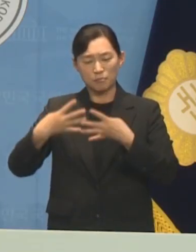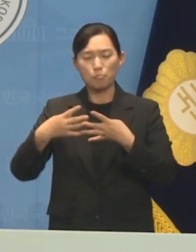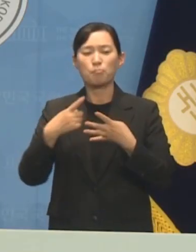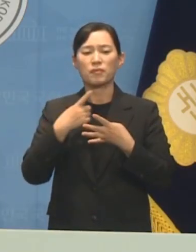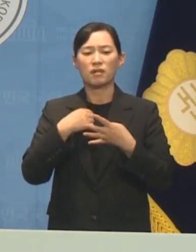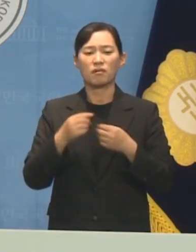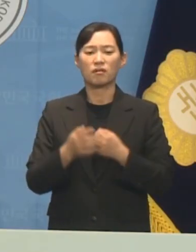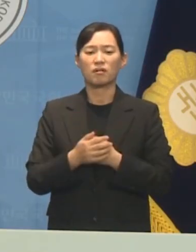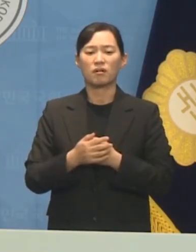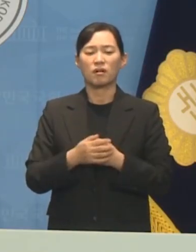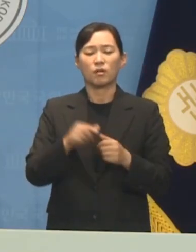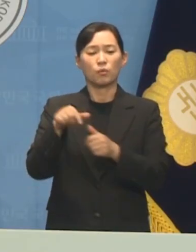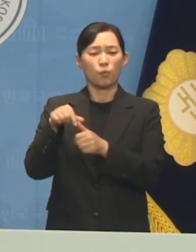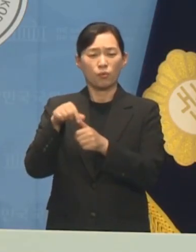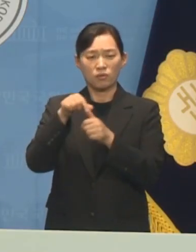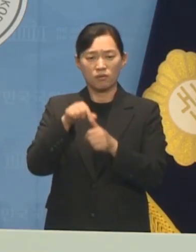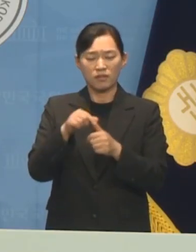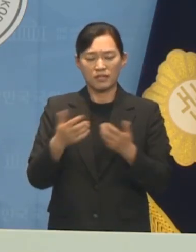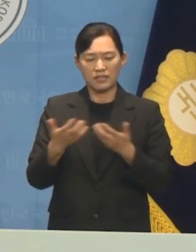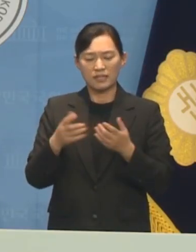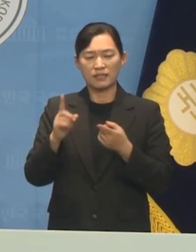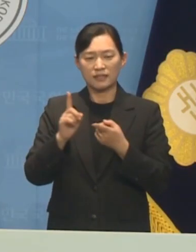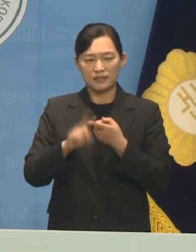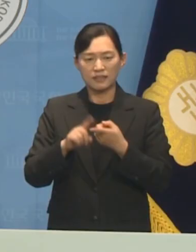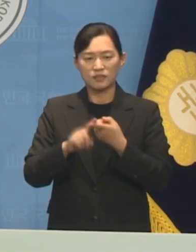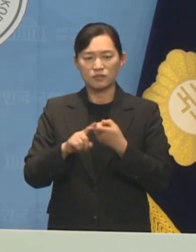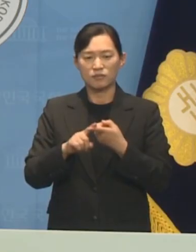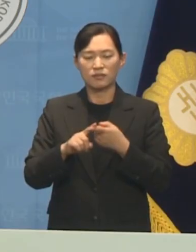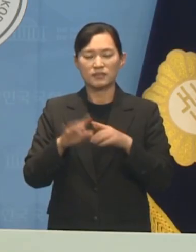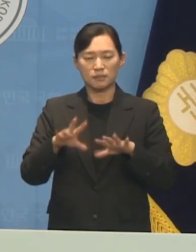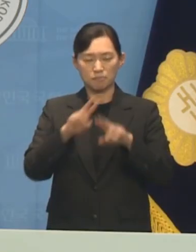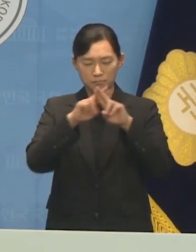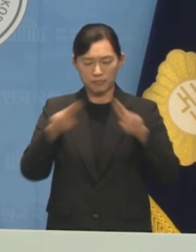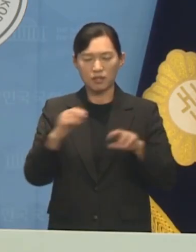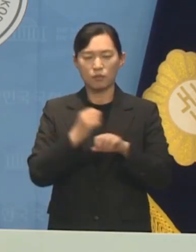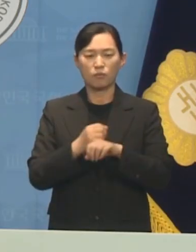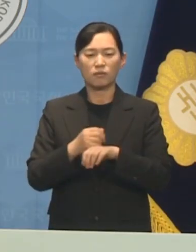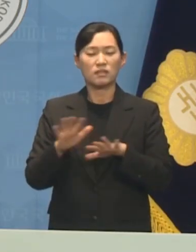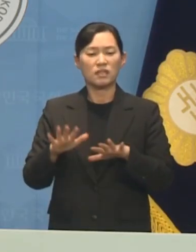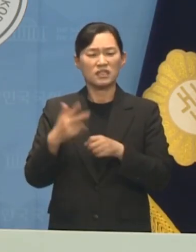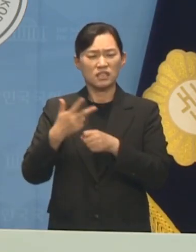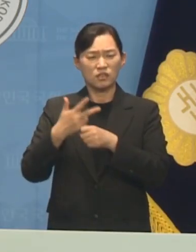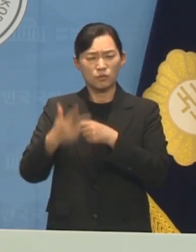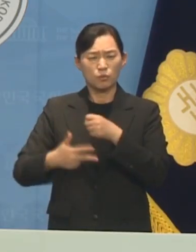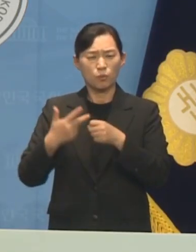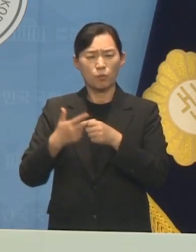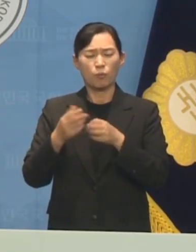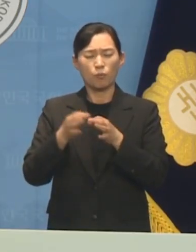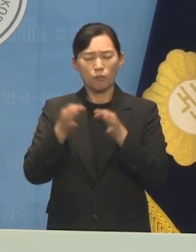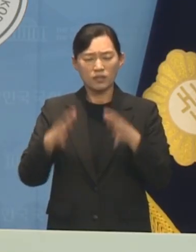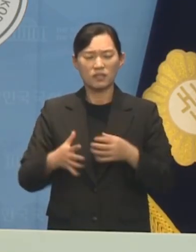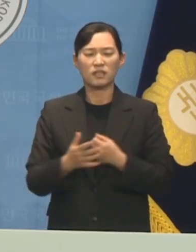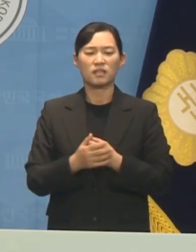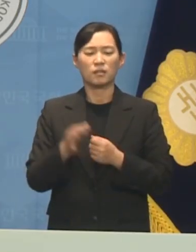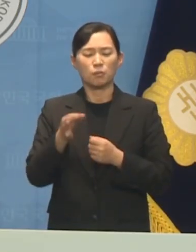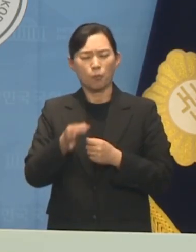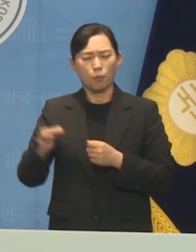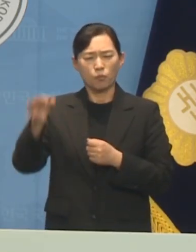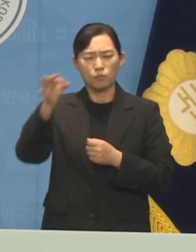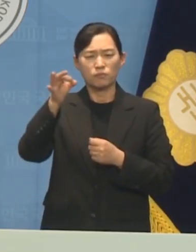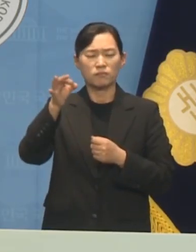불공정한 용역계약 연장 시도를 즉각 철회하고 지난 7년간의 물가 및 공공요금